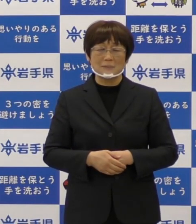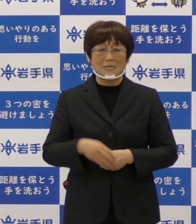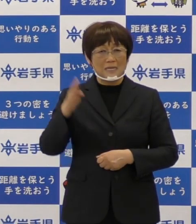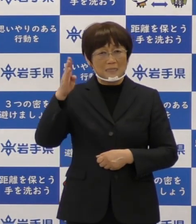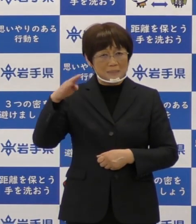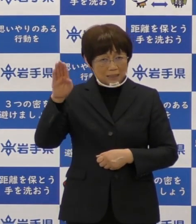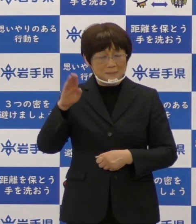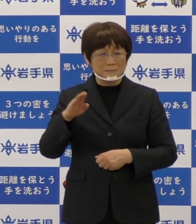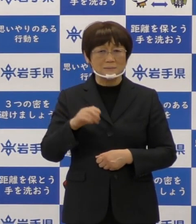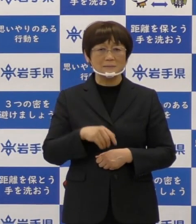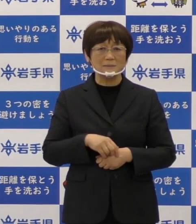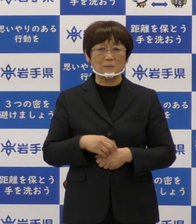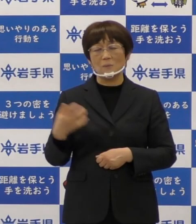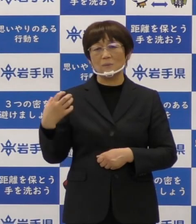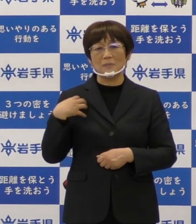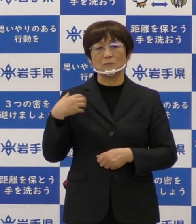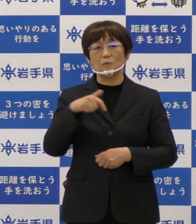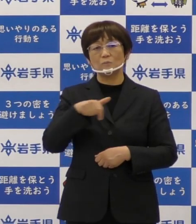担当部局を中心に、